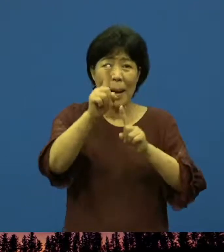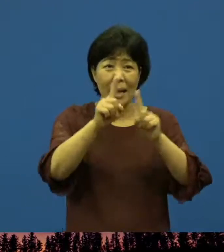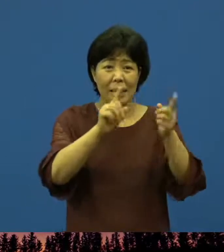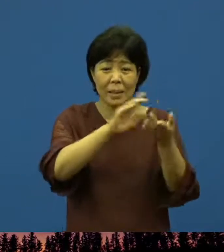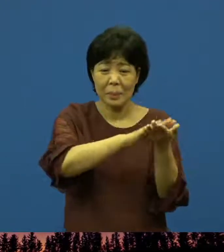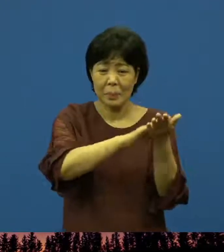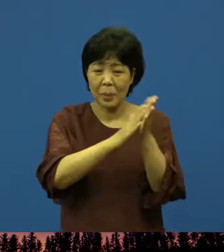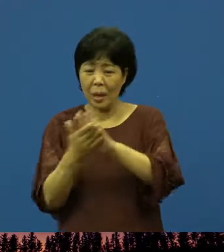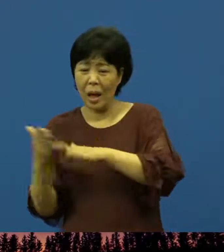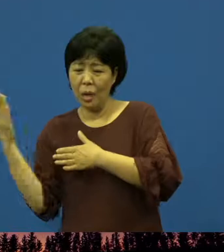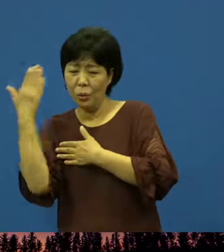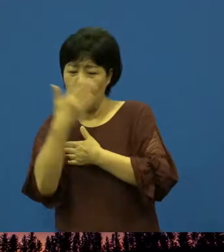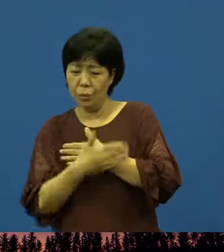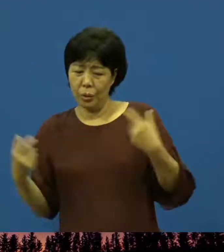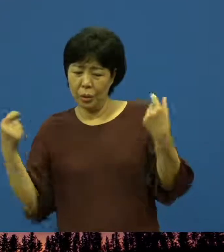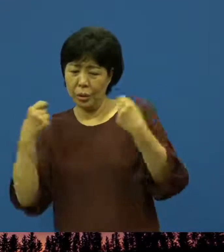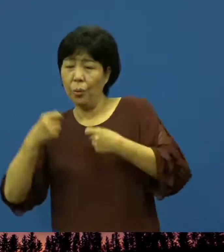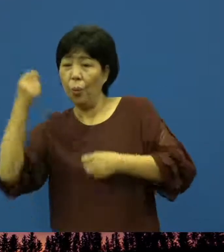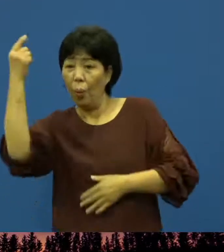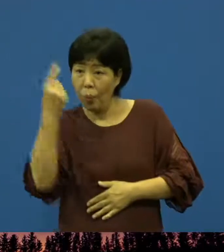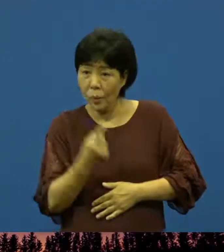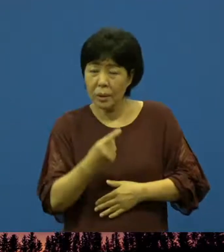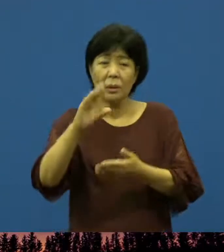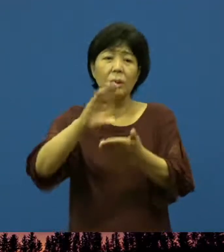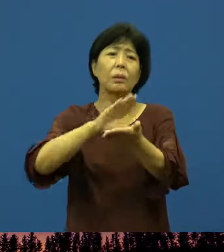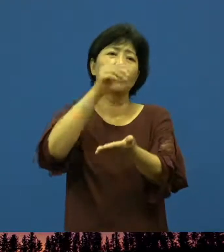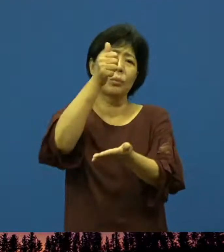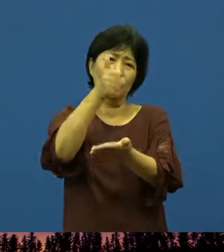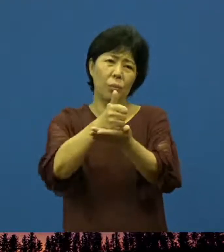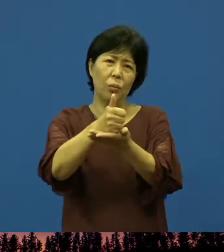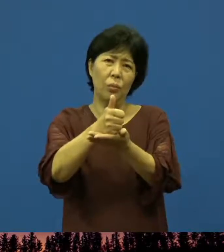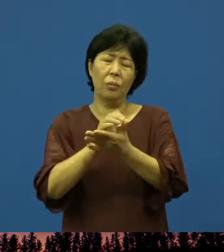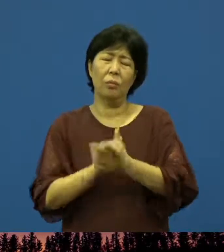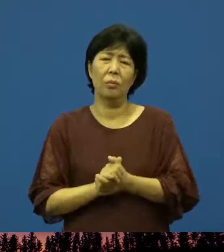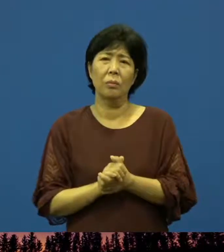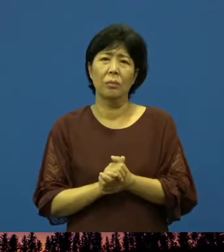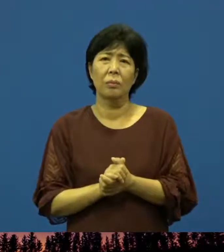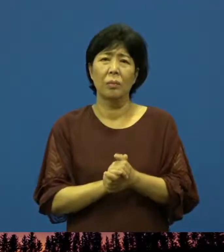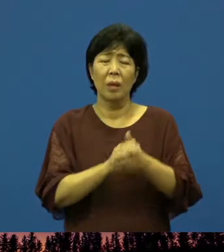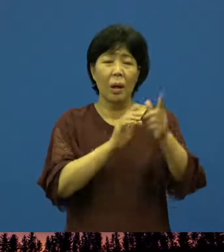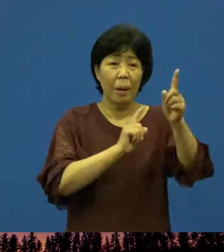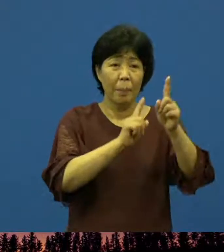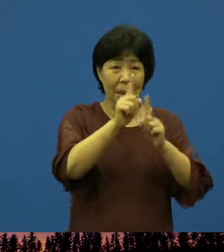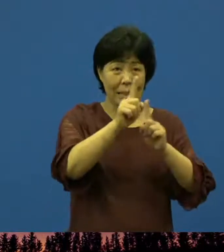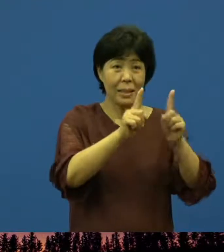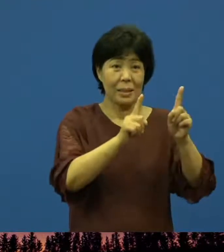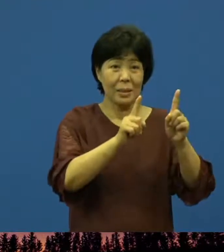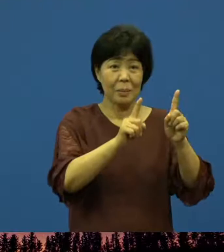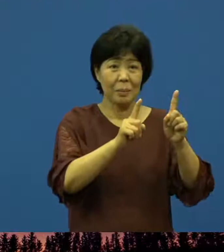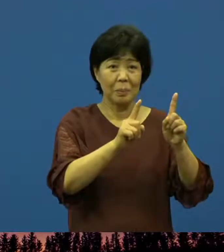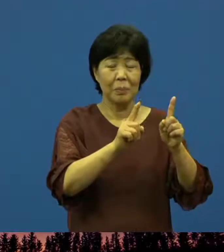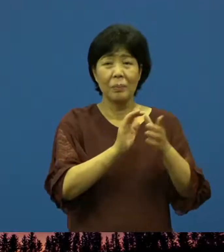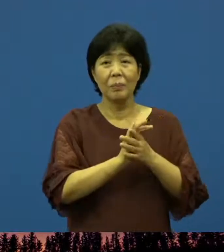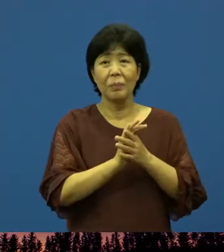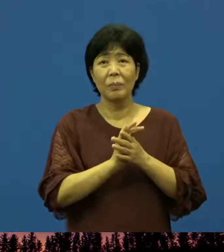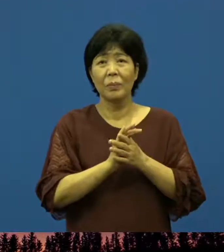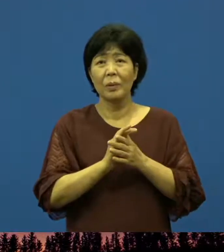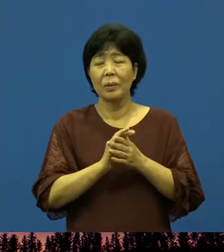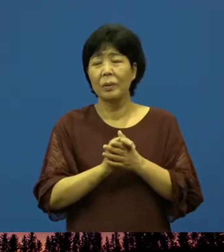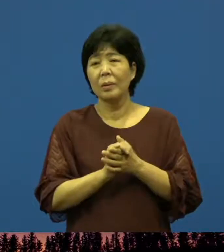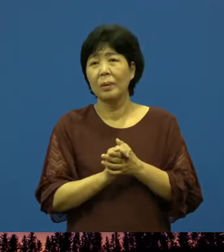가운데 거하심에 그리스도를 말하는 거예요. 말씀이 육신이 되어 우리 가운데 거하심에 누구를 말하는 거예요?